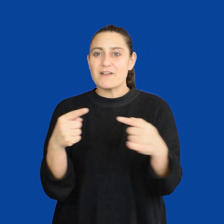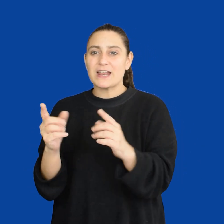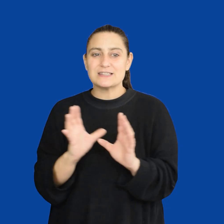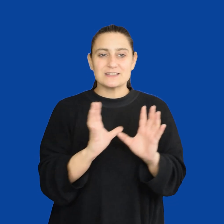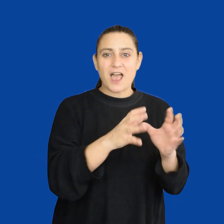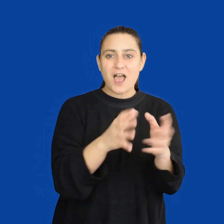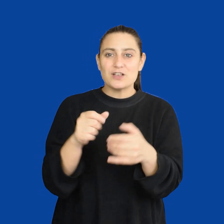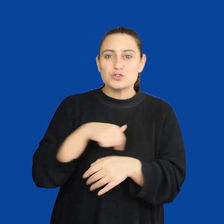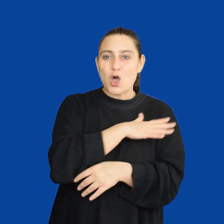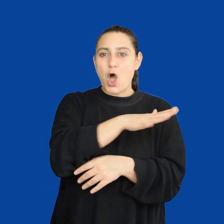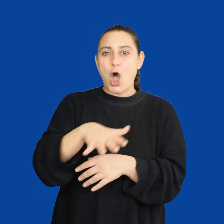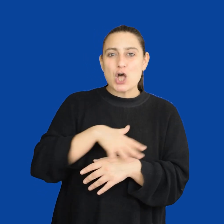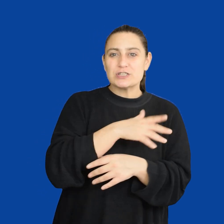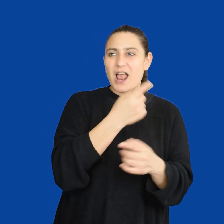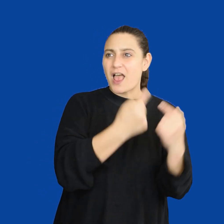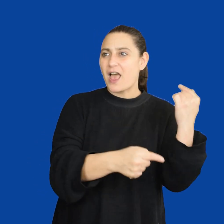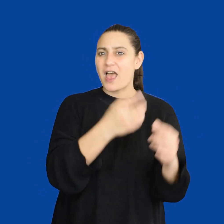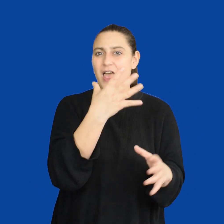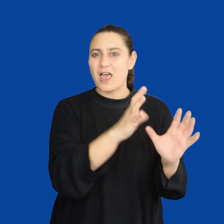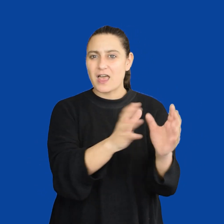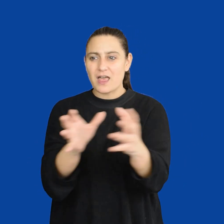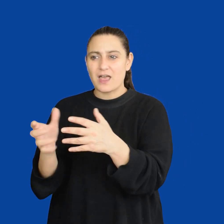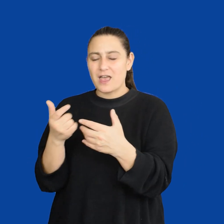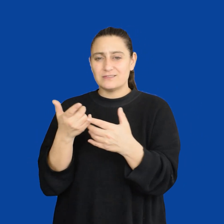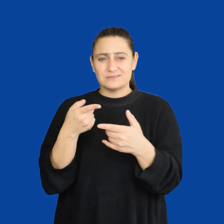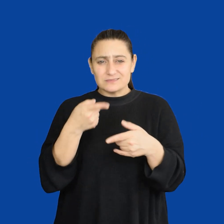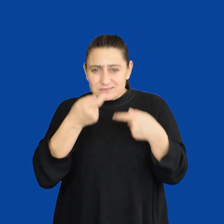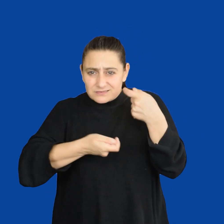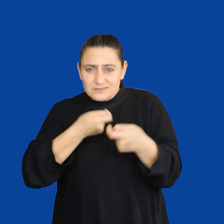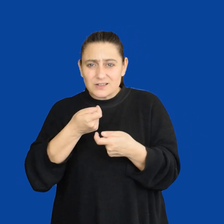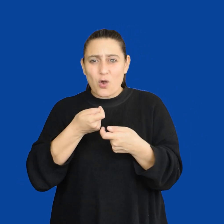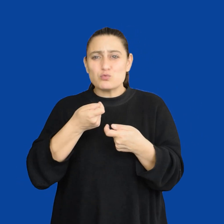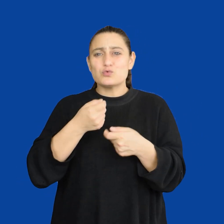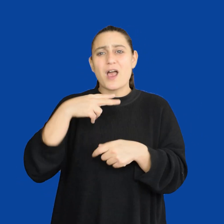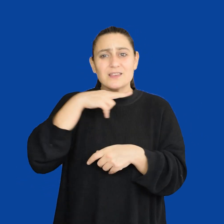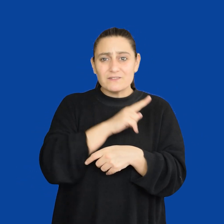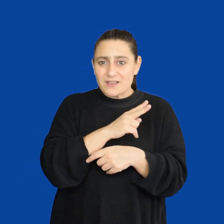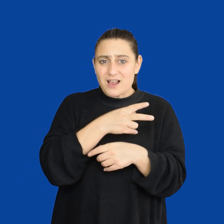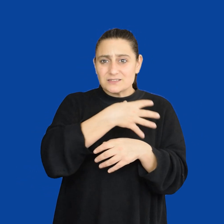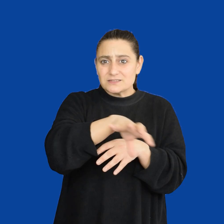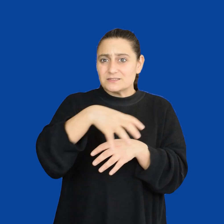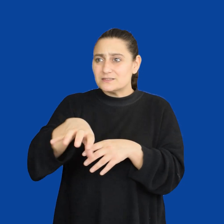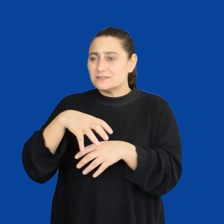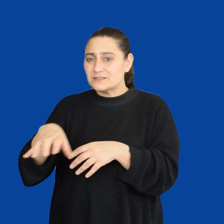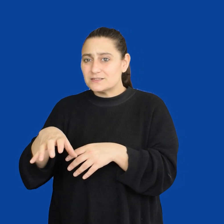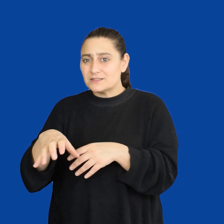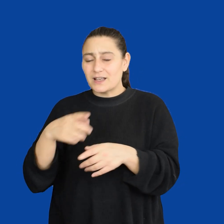que hemos impuesto a los distintos individuos que la componen no dejan de ser construcciones artificiales que, en este